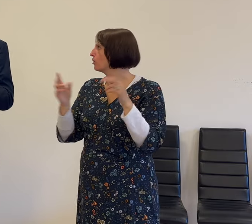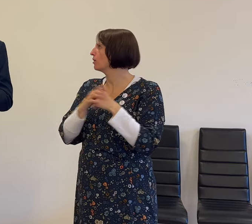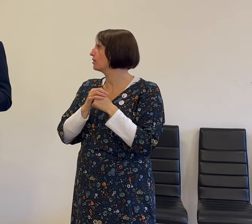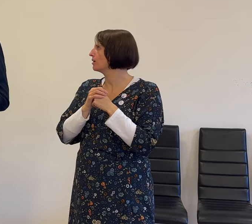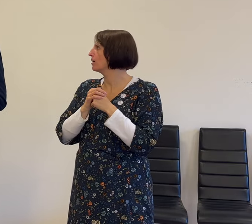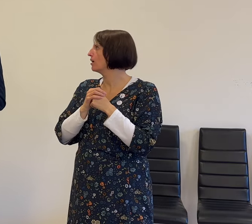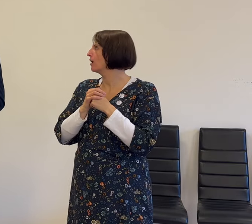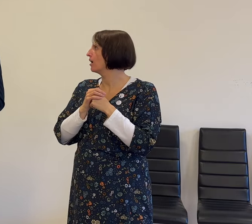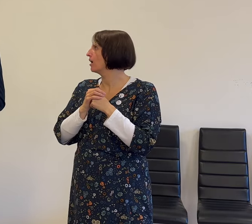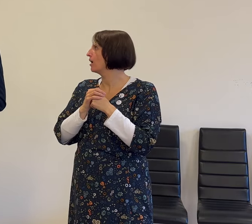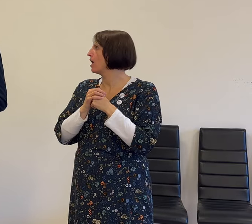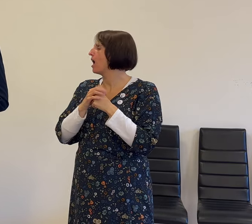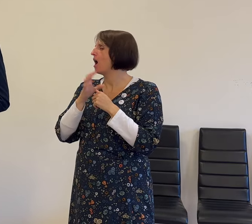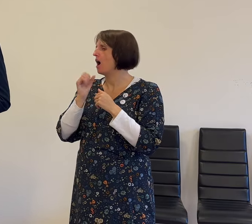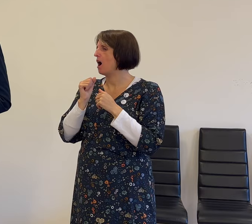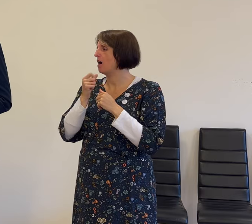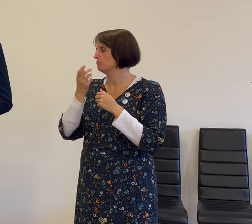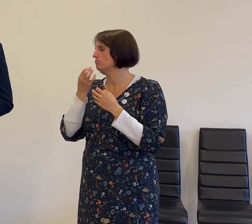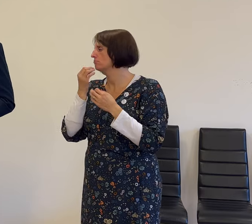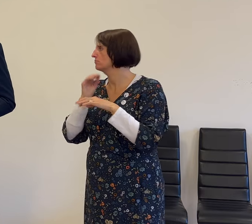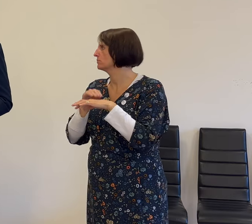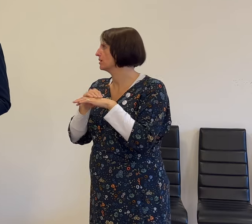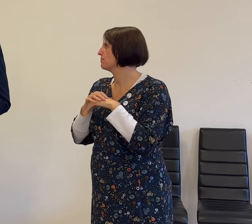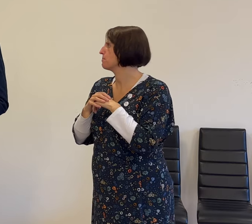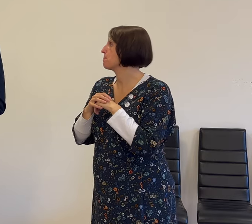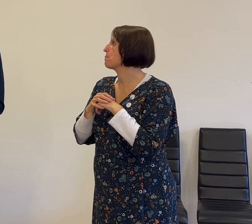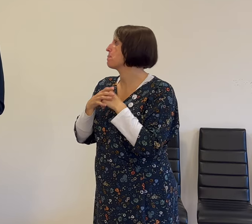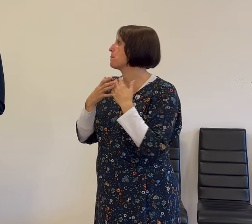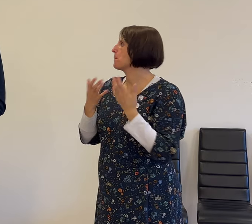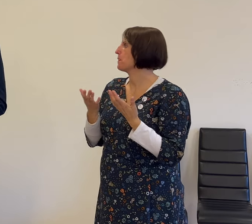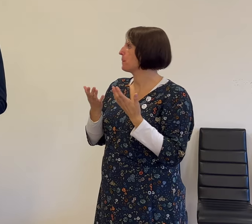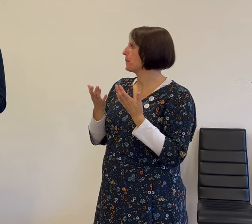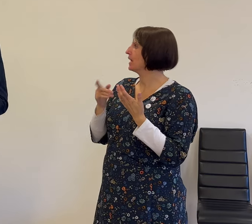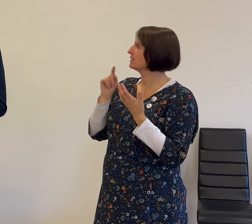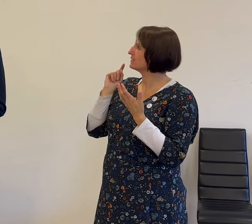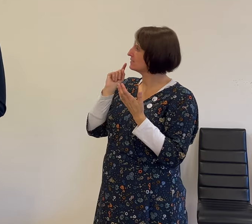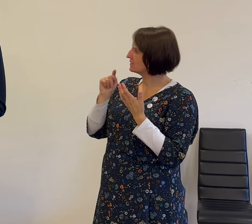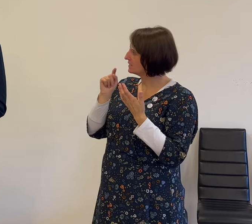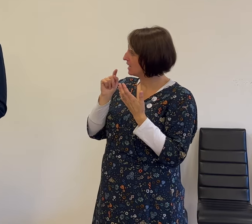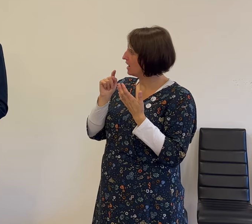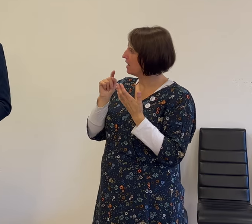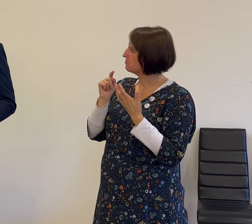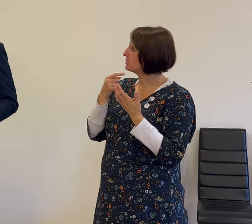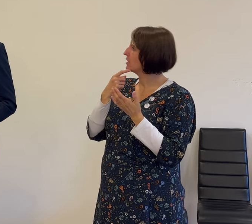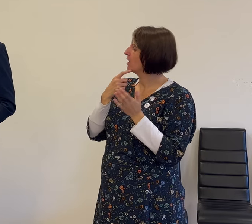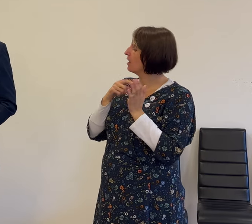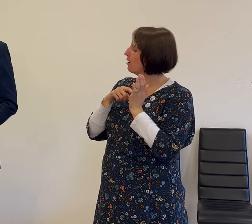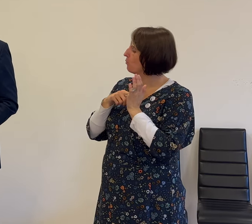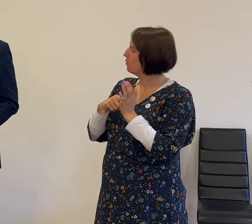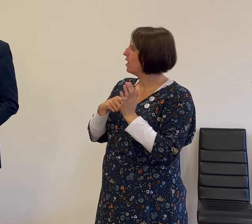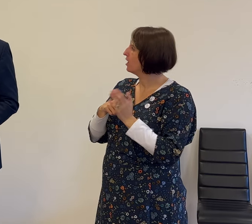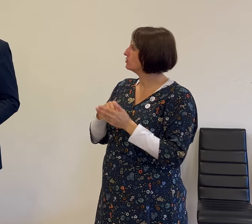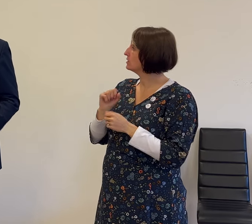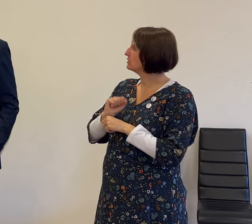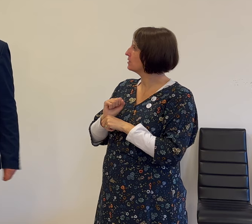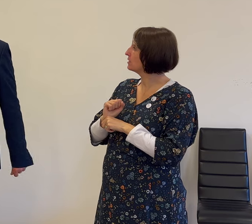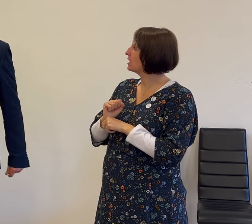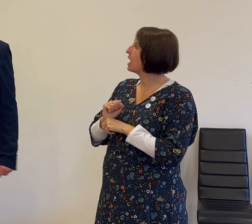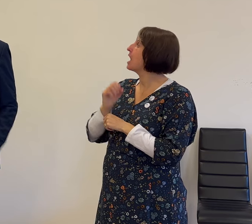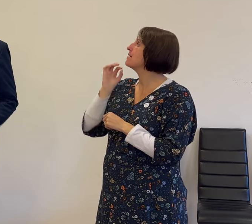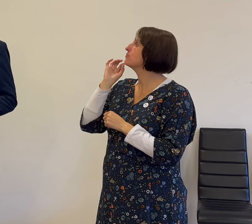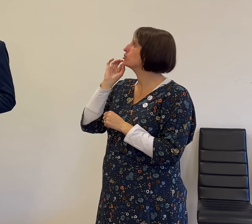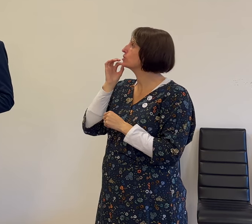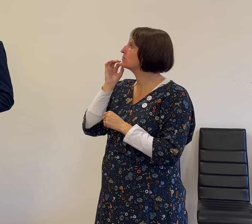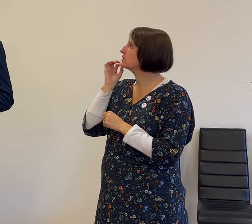moc neznepříjemňoval. A zanechá se ovce ve stepi. A všimněte